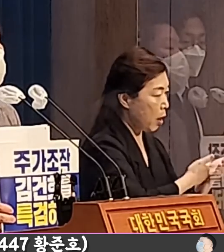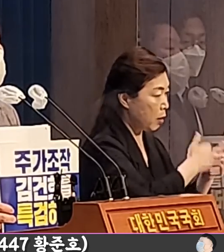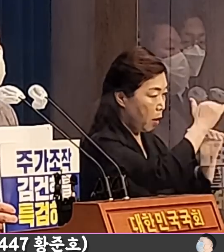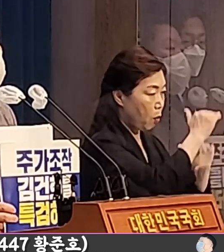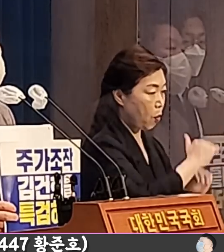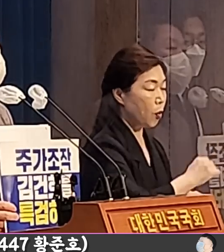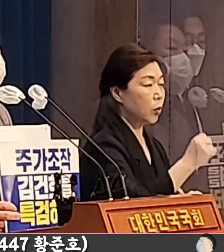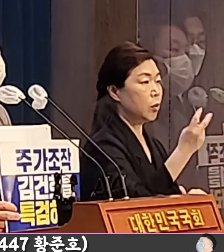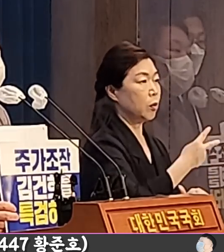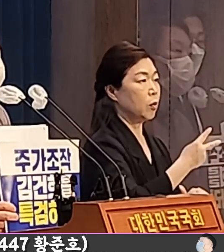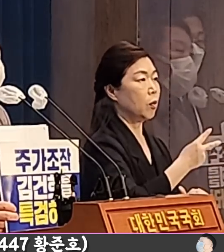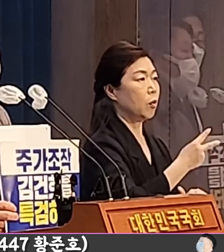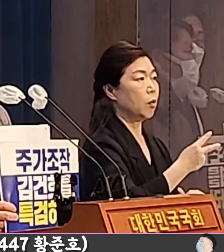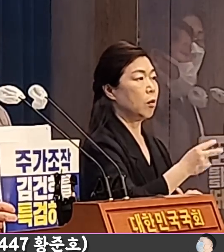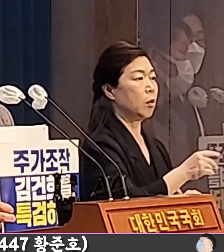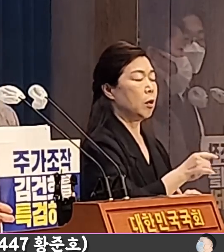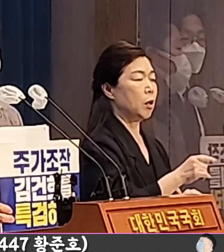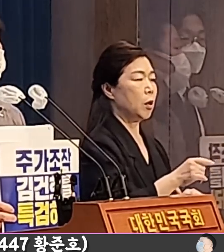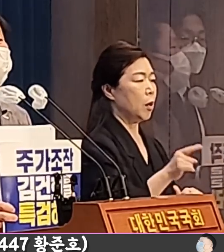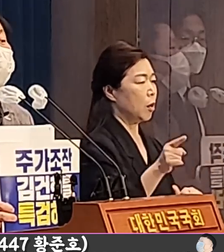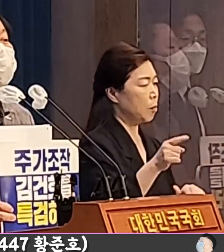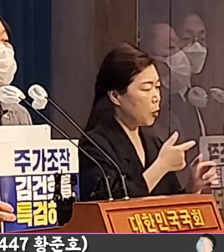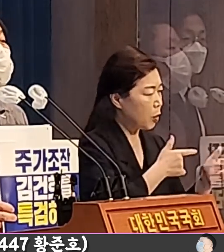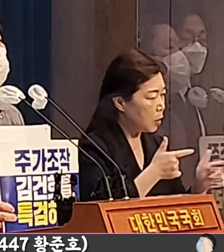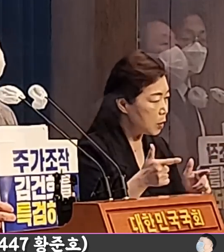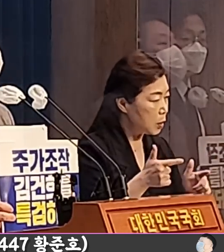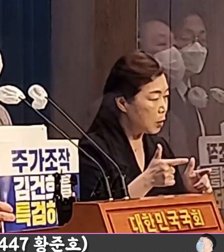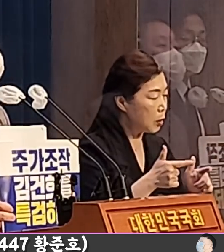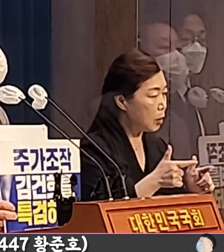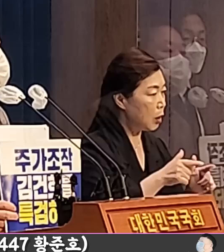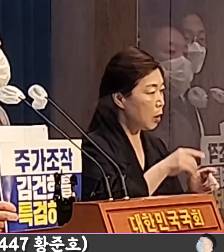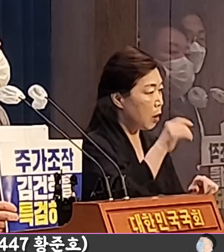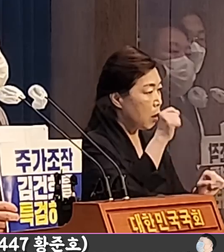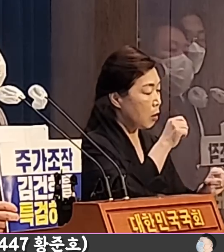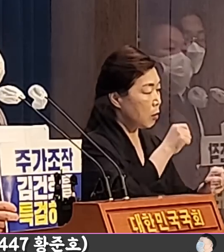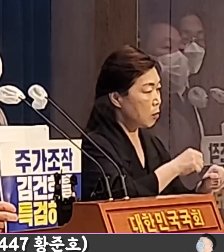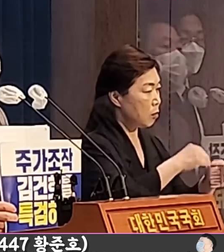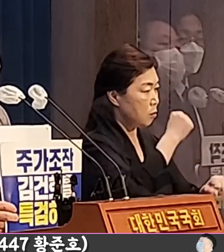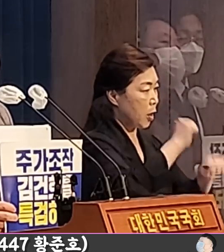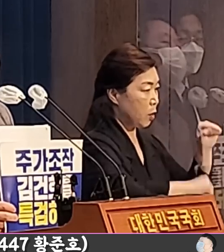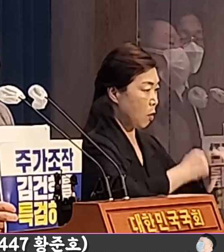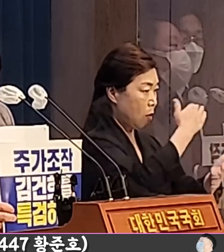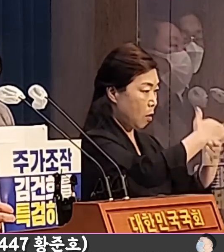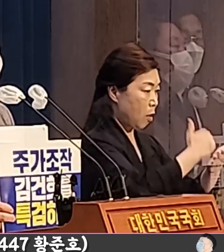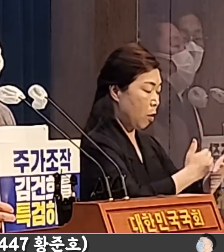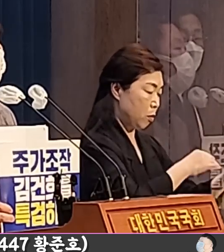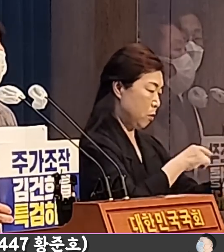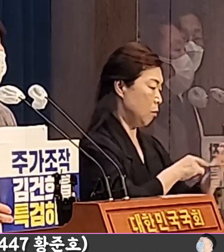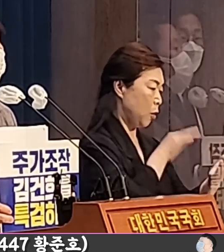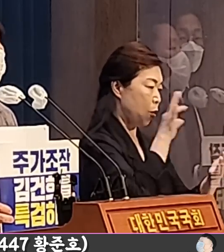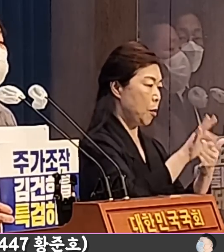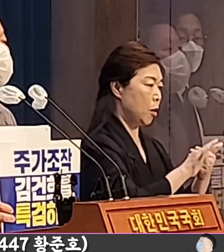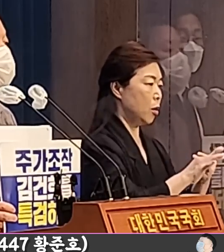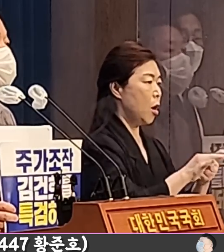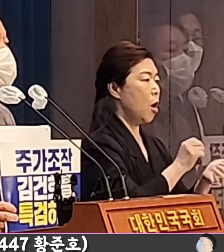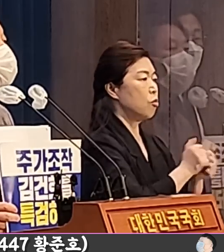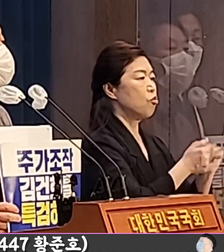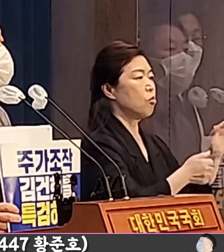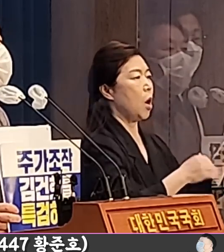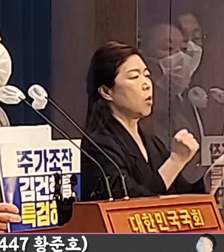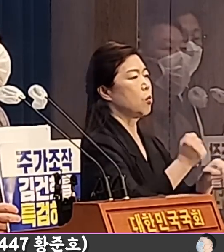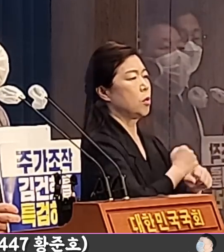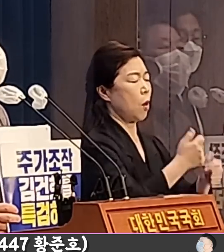그리고 반복적인 고가 매수 등은 전형적인 주가 조작 범죄에 해당한다는 게 많은